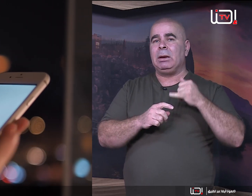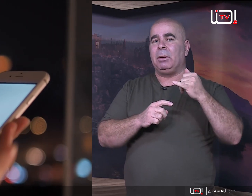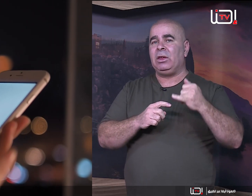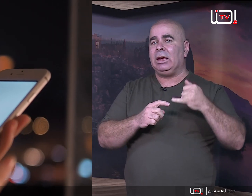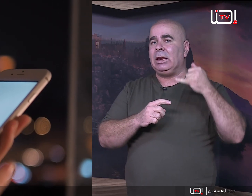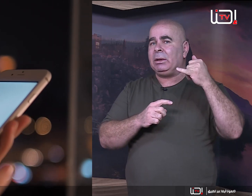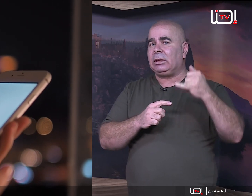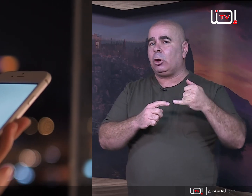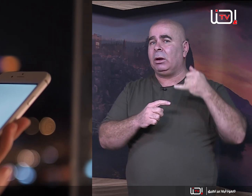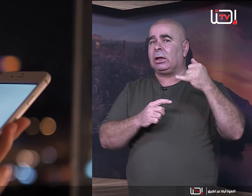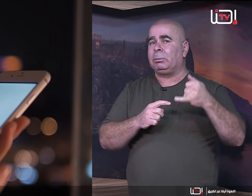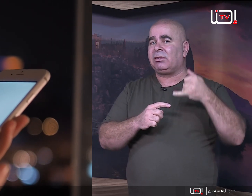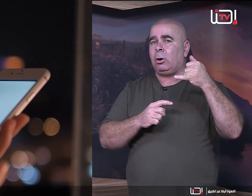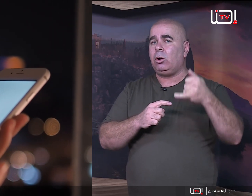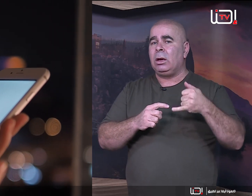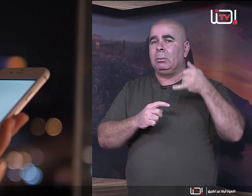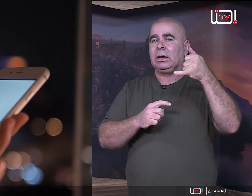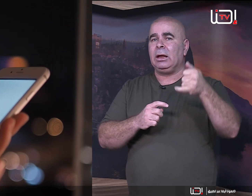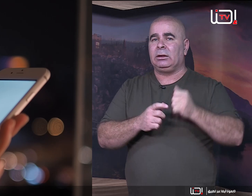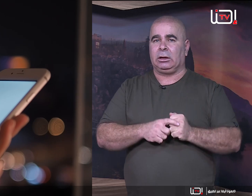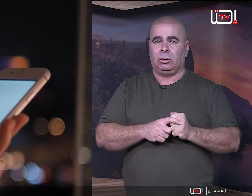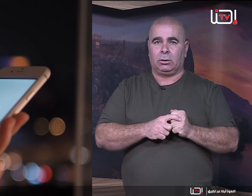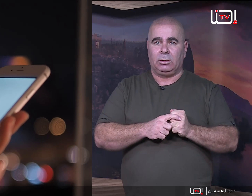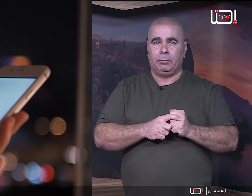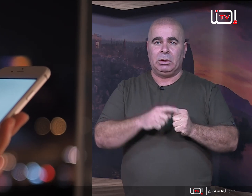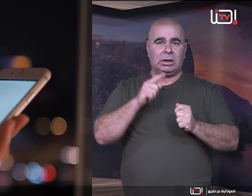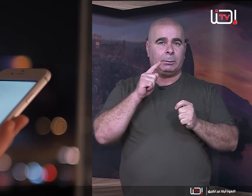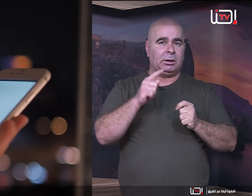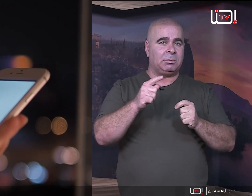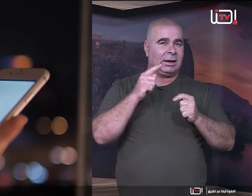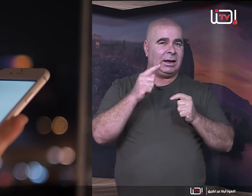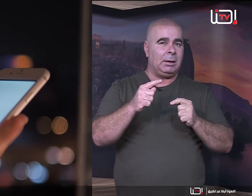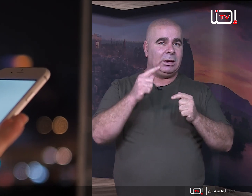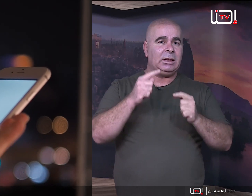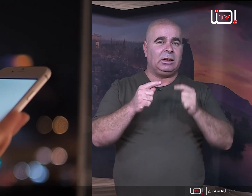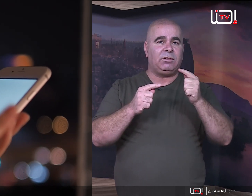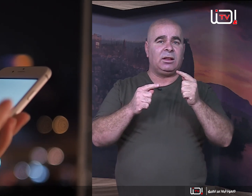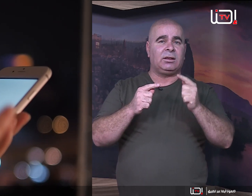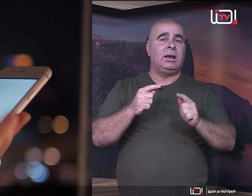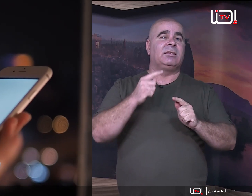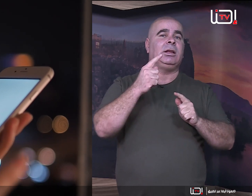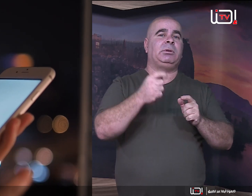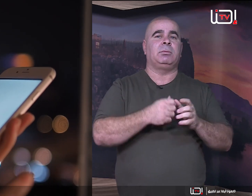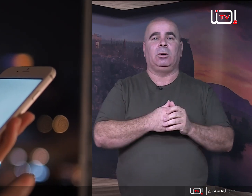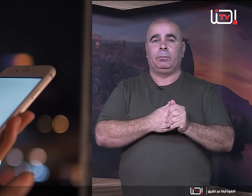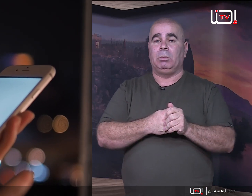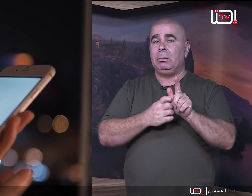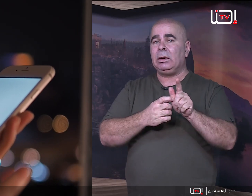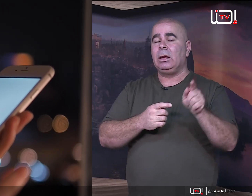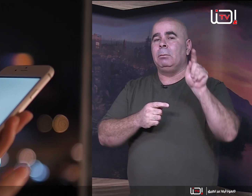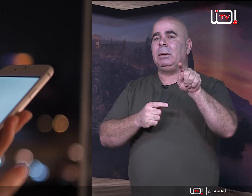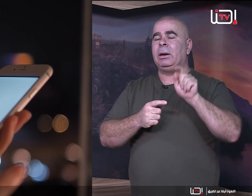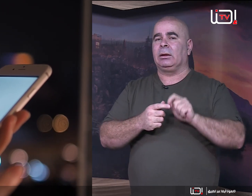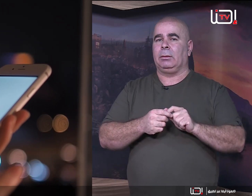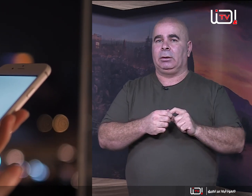الكلام البذيء اللي بنتك ومرتك بتسمعه من خلال التيك توك بنتك بتسمع كلام انت نفسك صعب تسمعه من